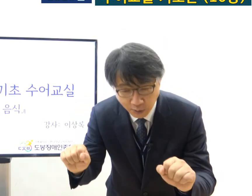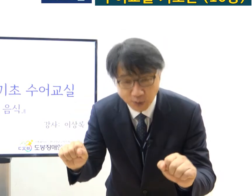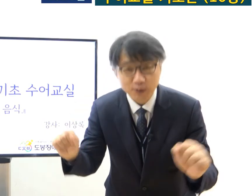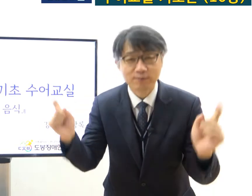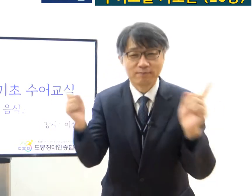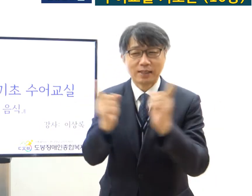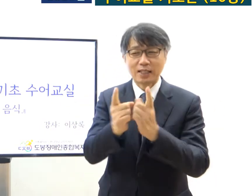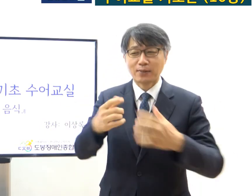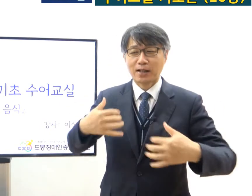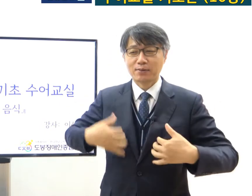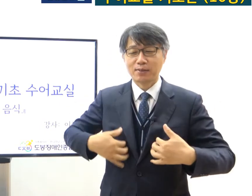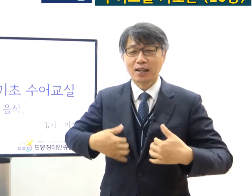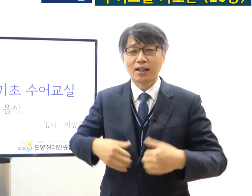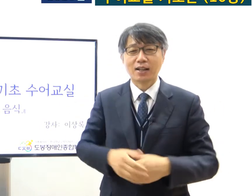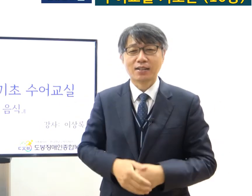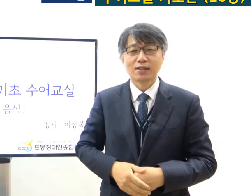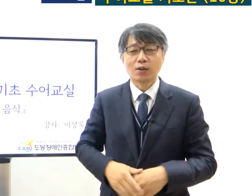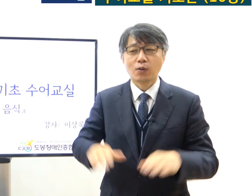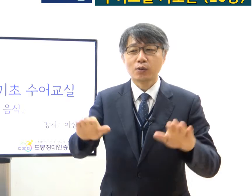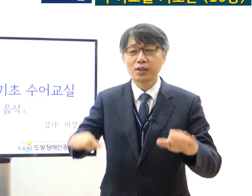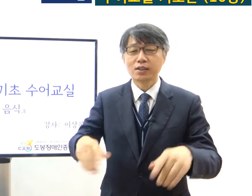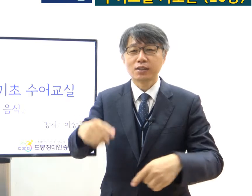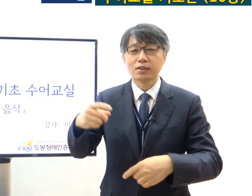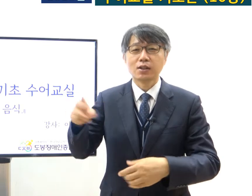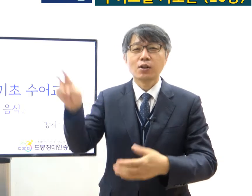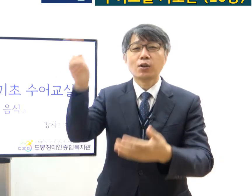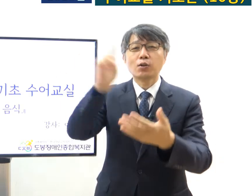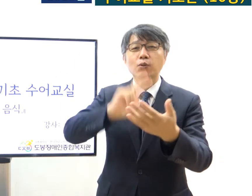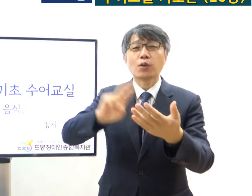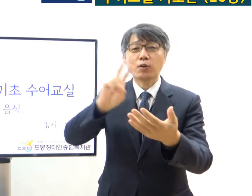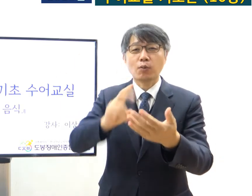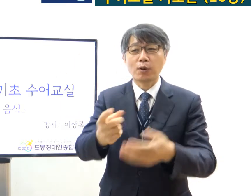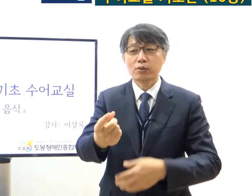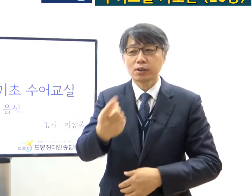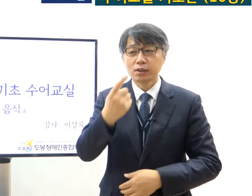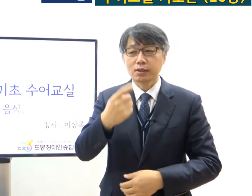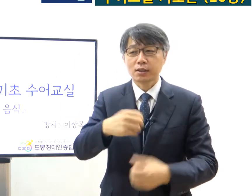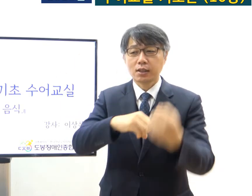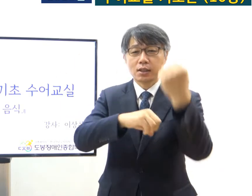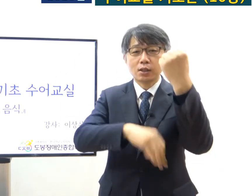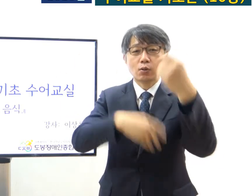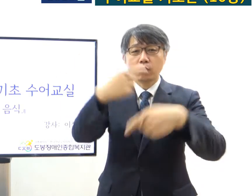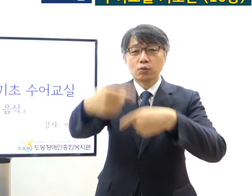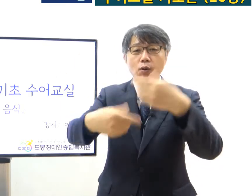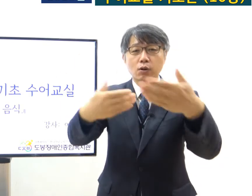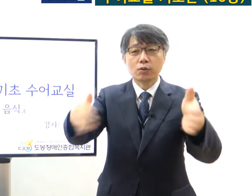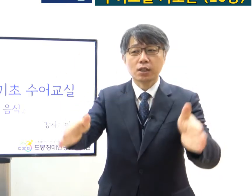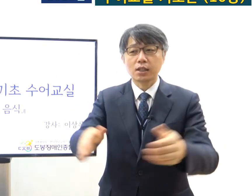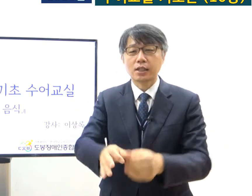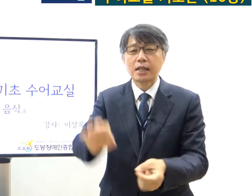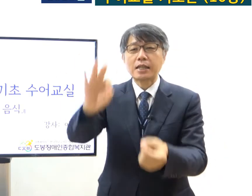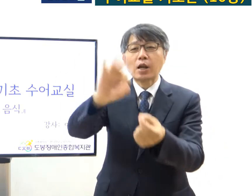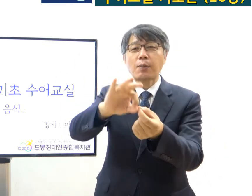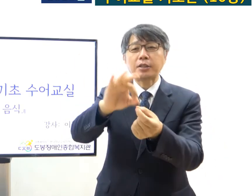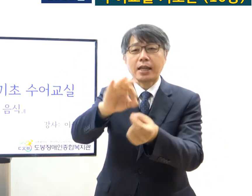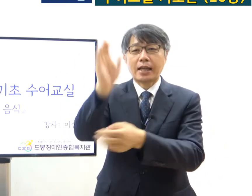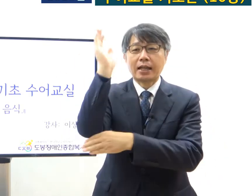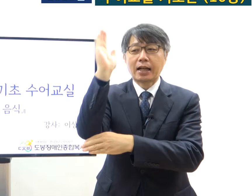안녕하세요. 만나서 반갑습니다. 오늘 노래로 배우는 기초 수어 교실 10번째